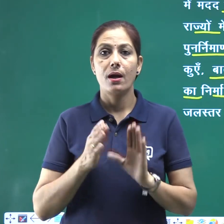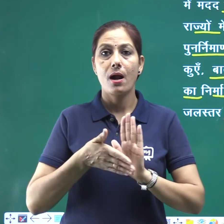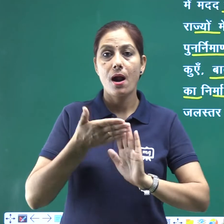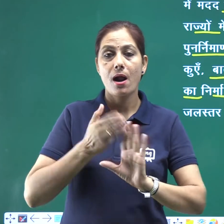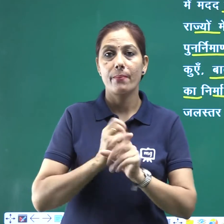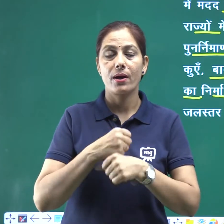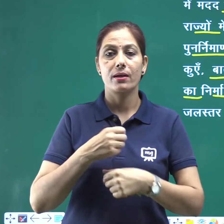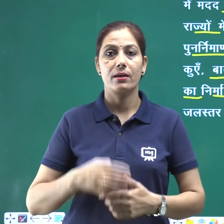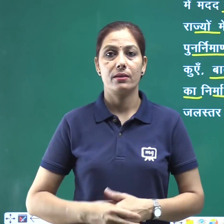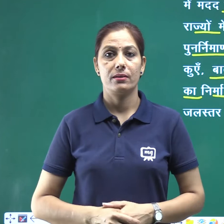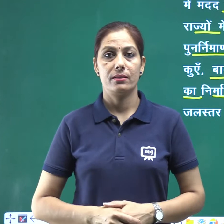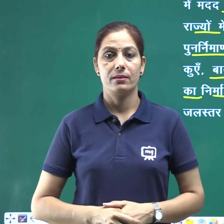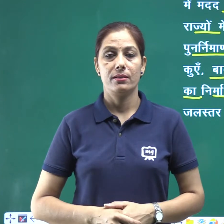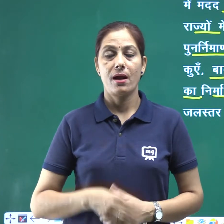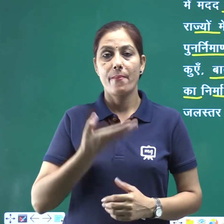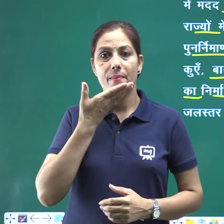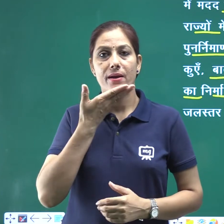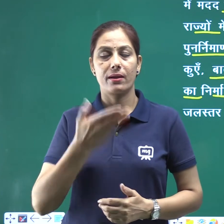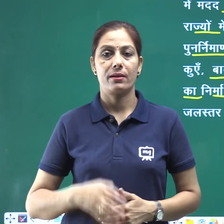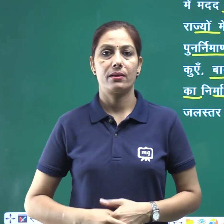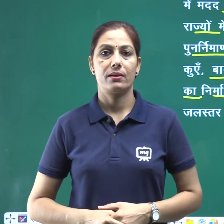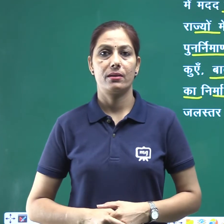निर्माण कर पानी के